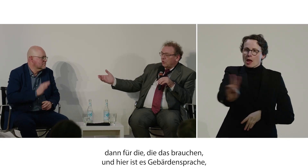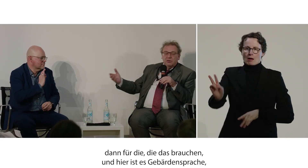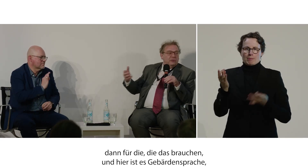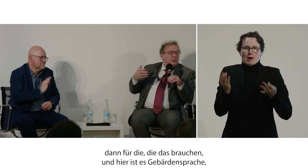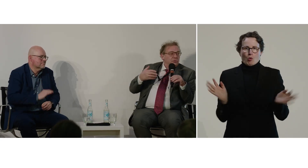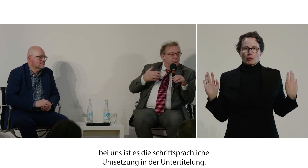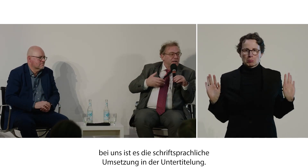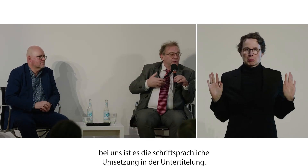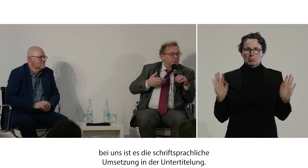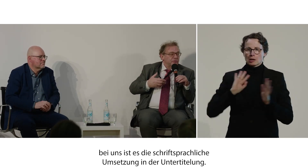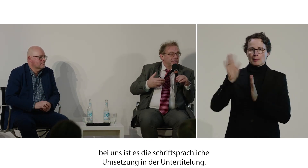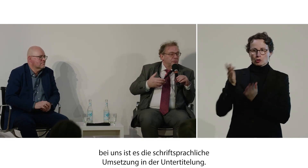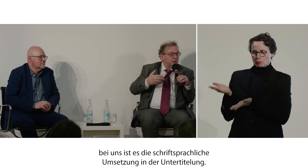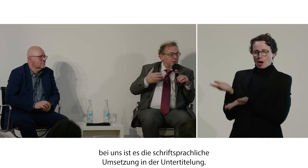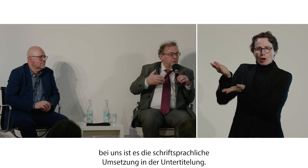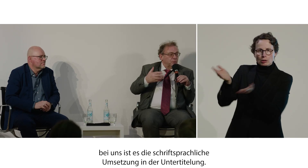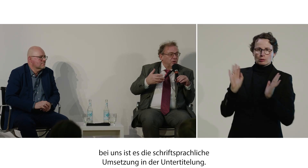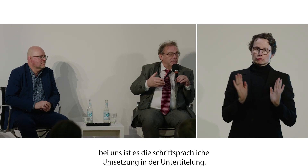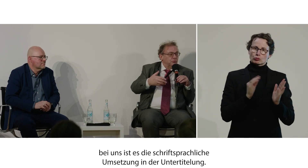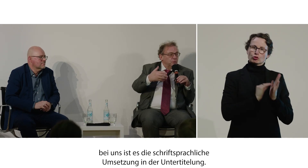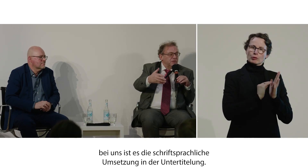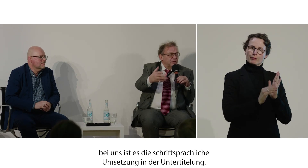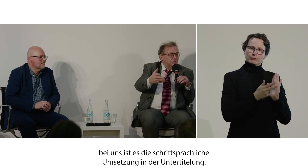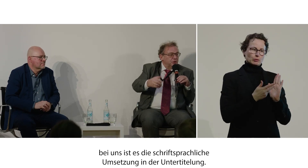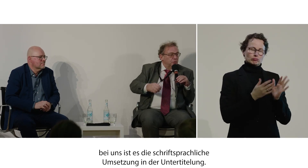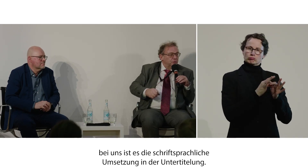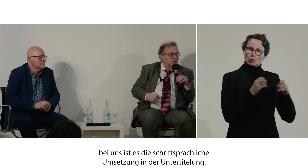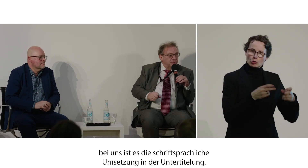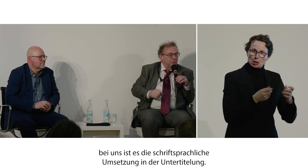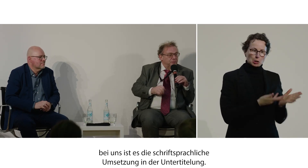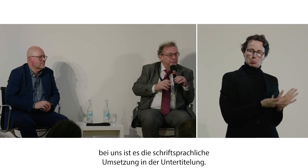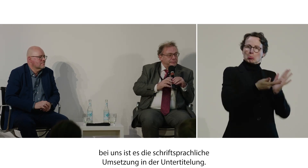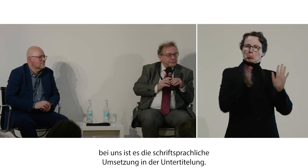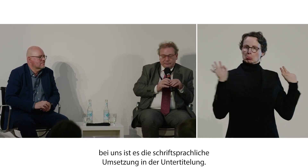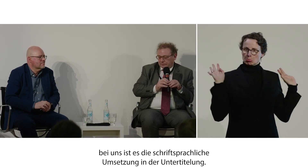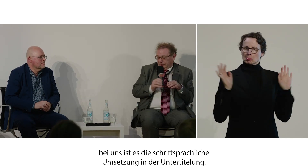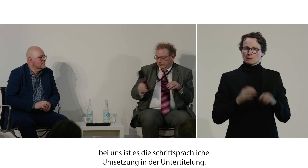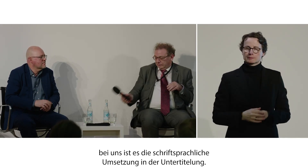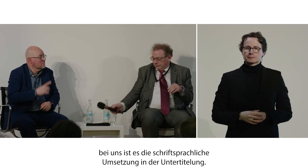Gebärdensprache und bei uns ist es eben die schriftsprachliche Umsetzung in der Untertitelung.